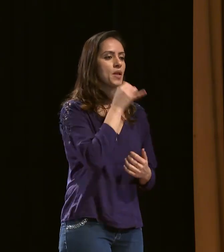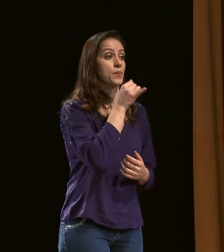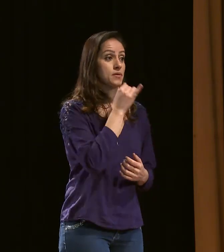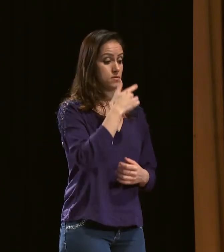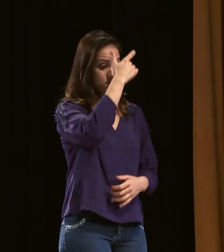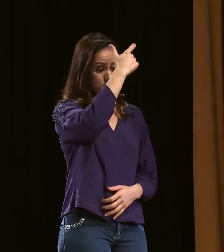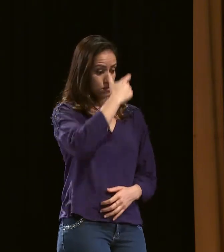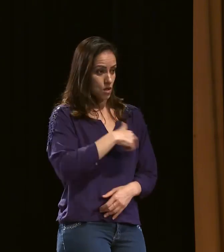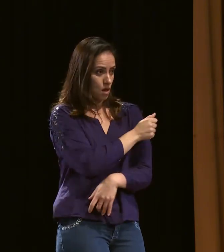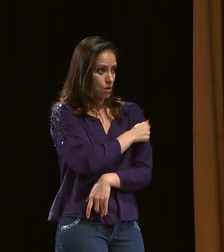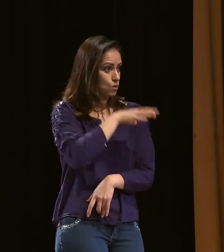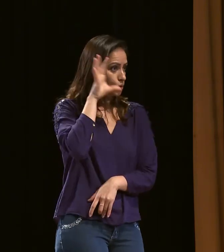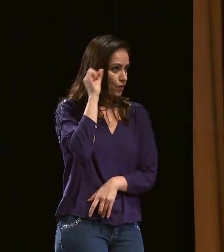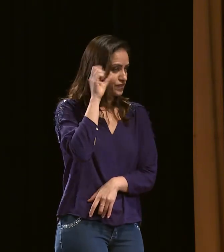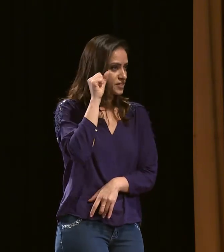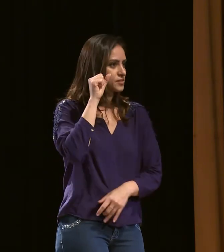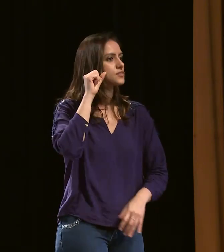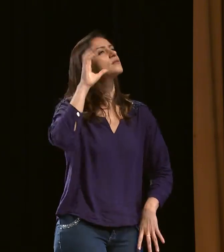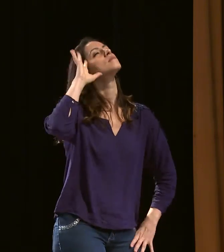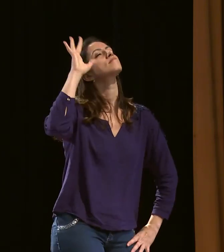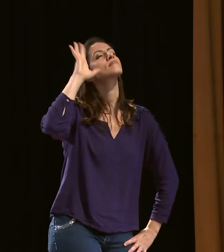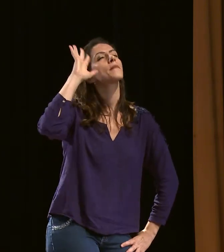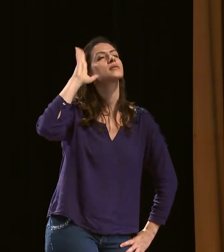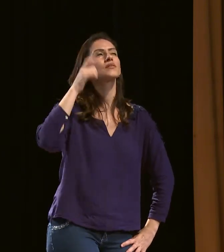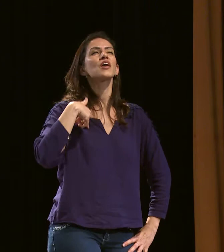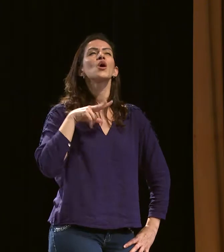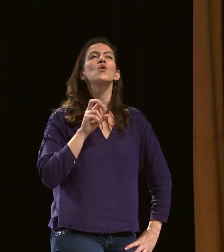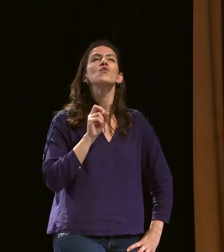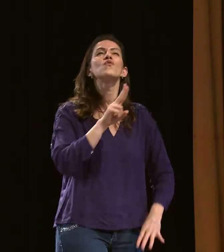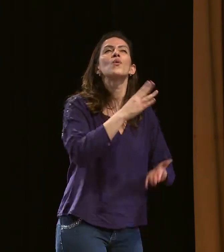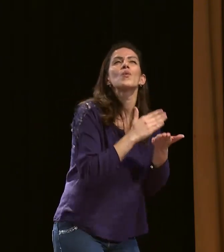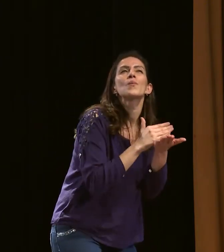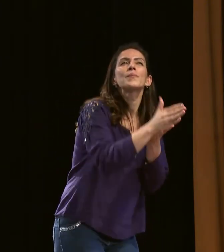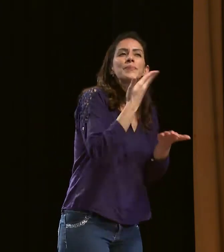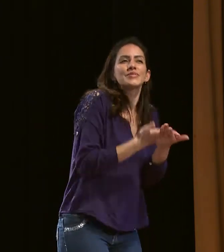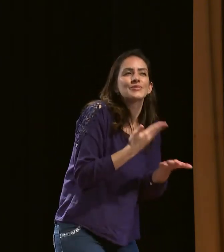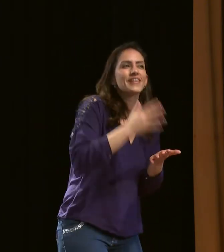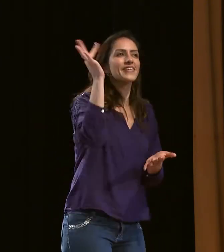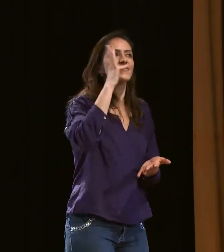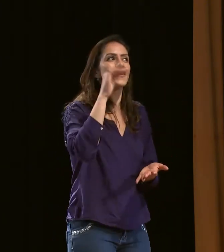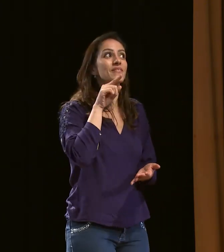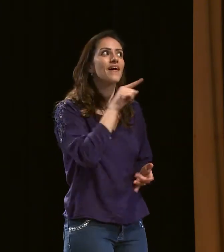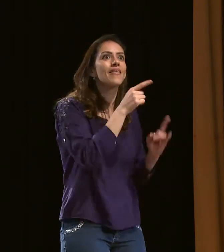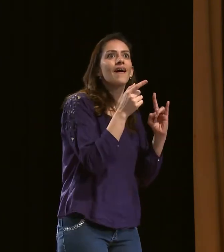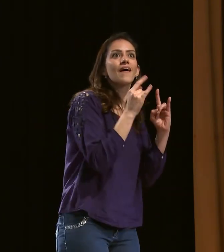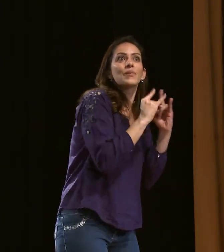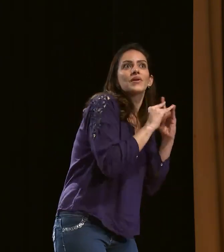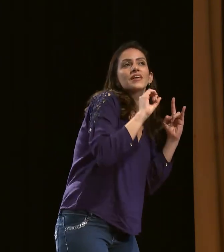também, por exemplo, as pessoas, os alunos ouvintes, eles ficavam pensando, eu vou começar a estudar na faculdade, lá